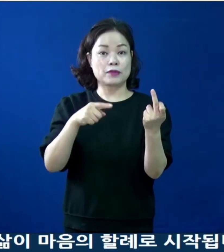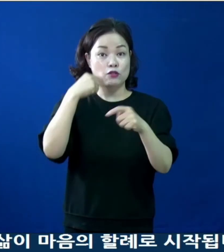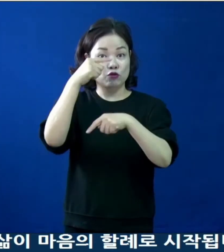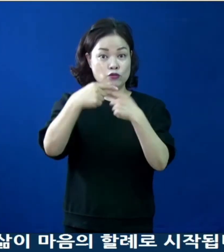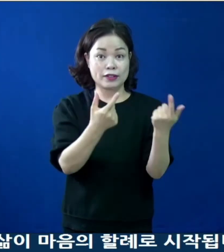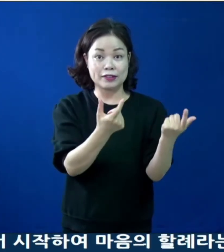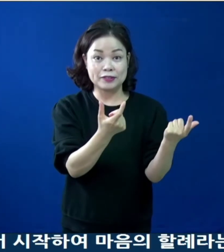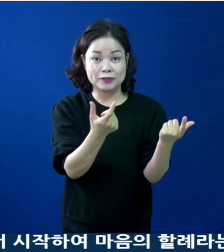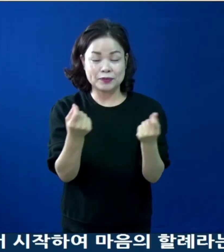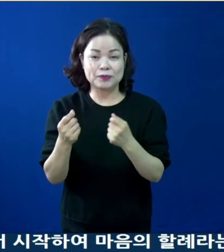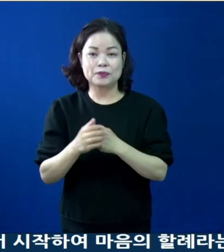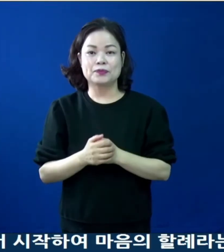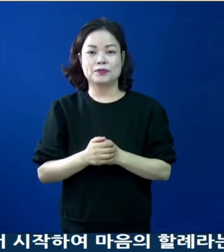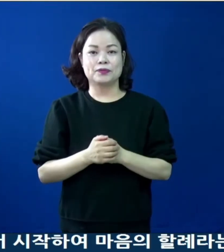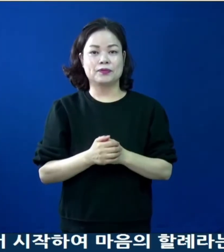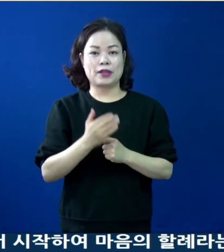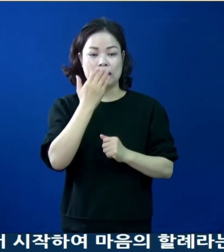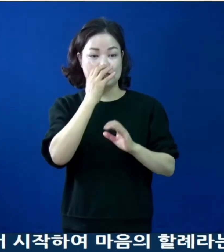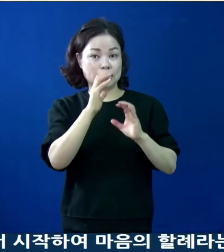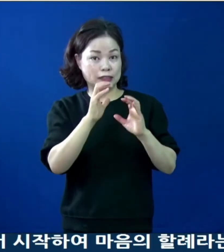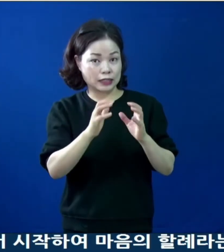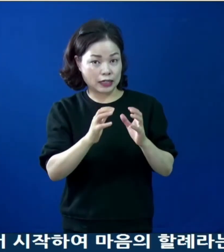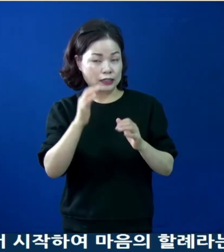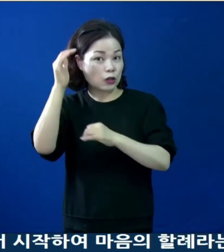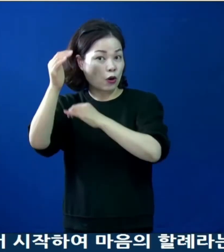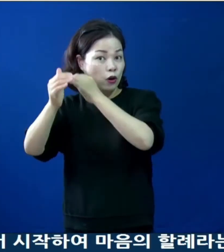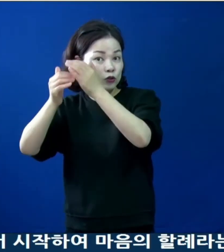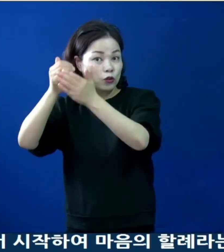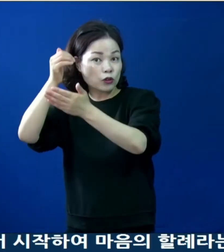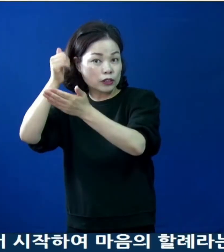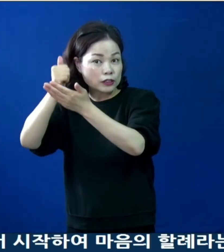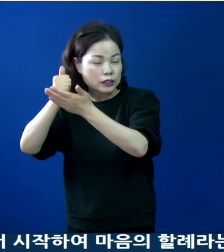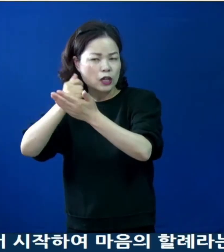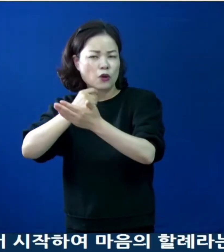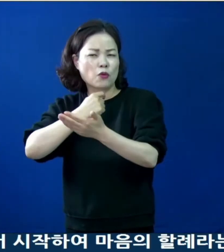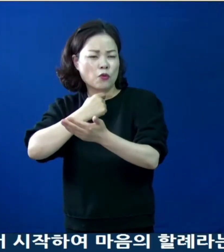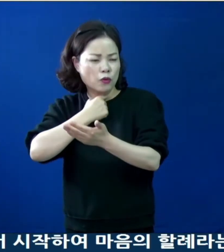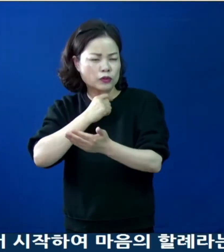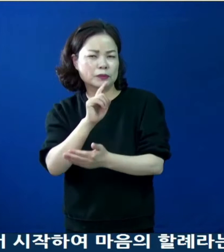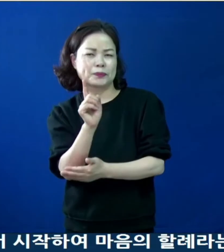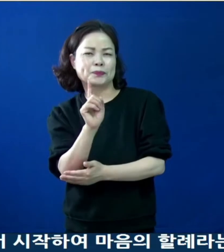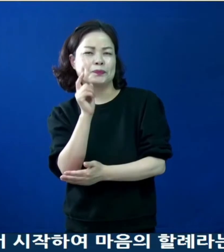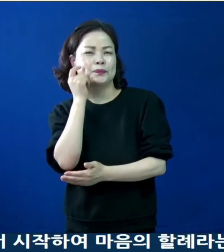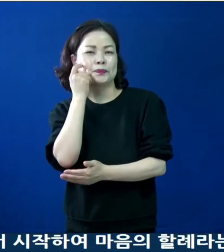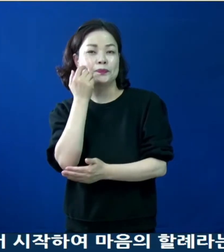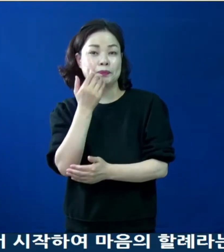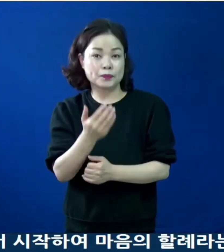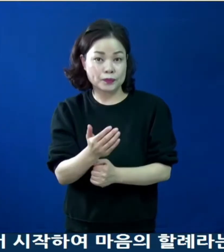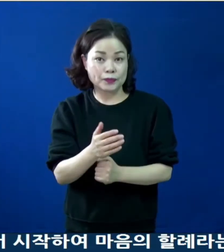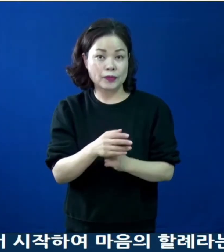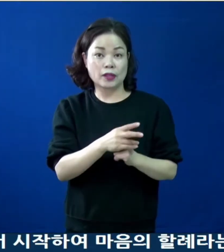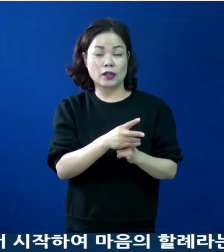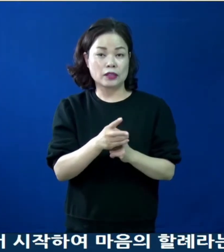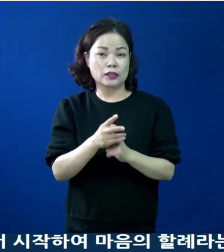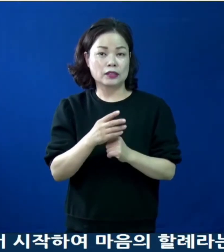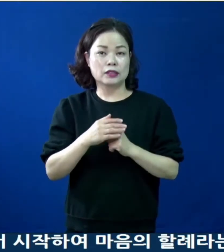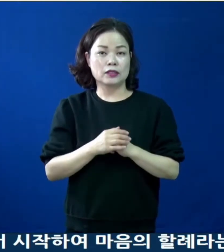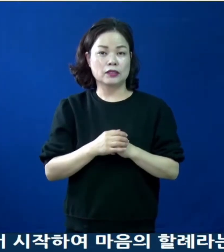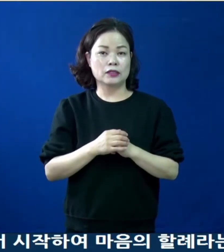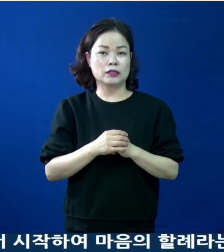한번 읽겠습니다. 이스라엘아, 내 하나님 여호와께서 내게 요구하시는 것이 무엇이냐? 곧 내